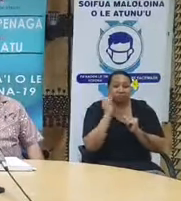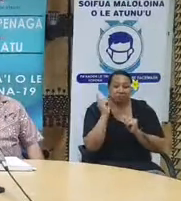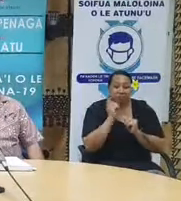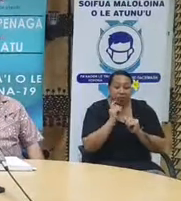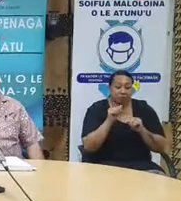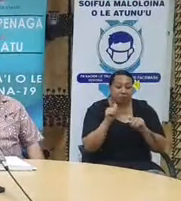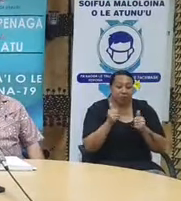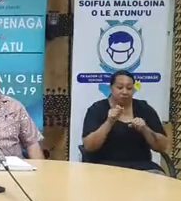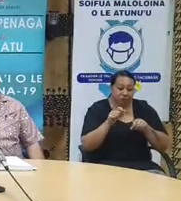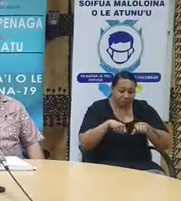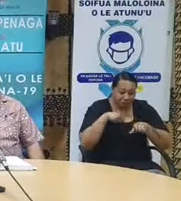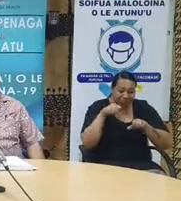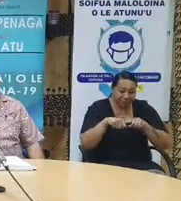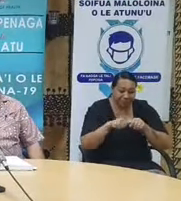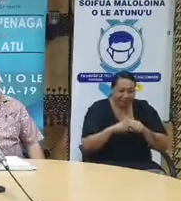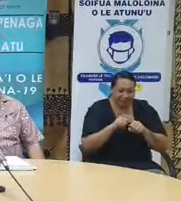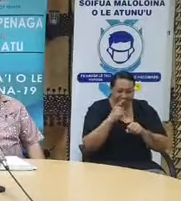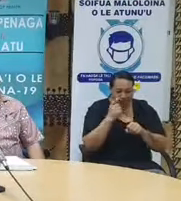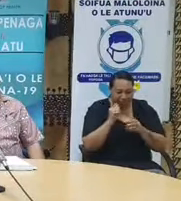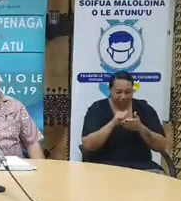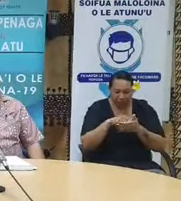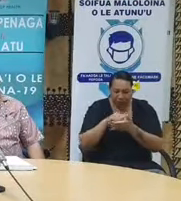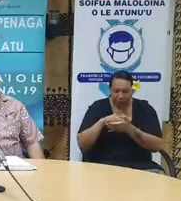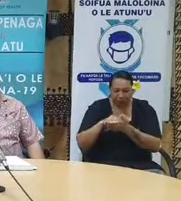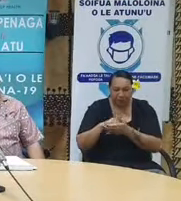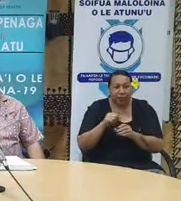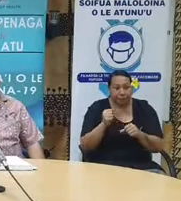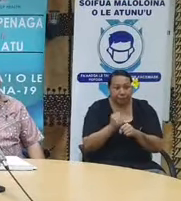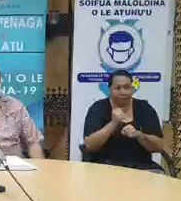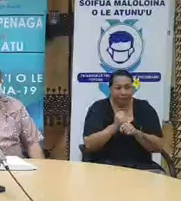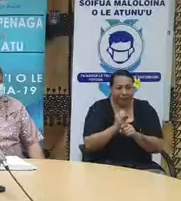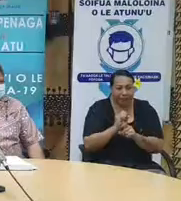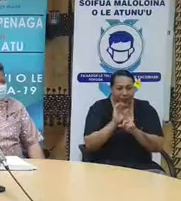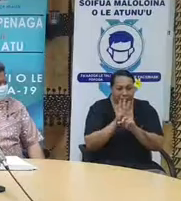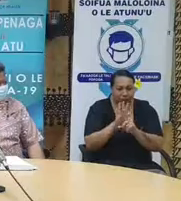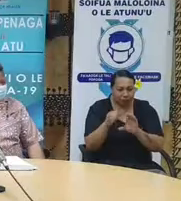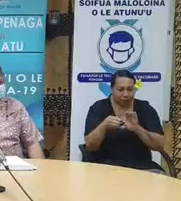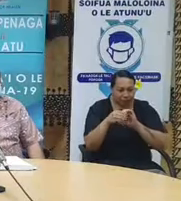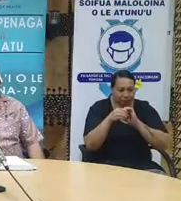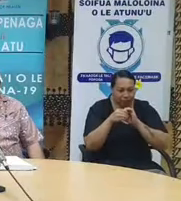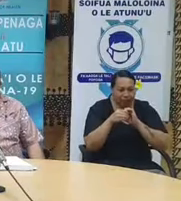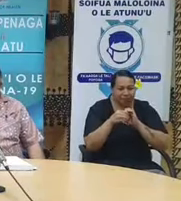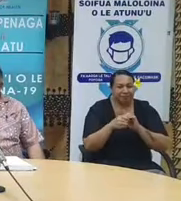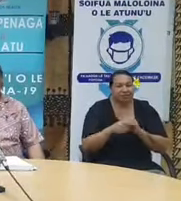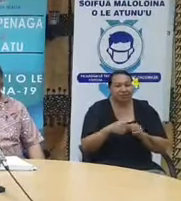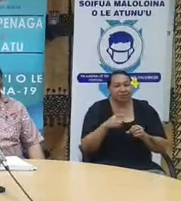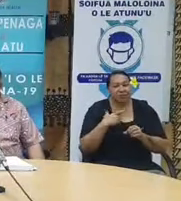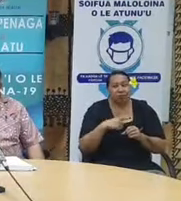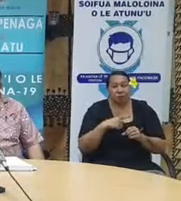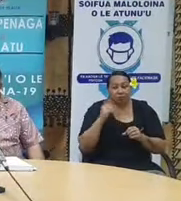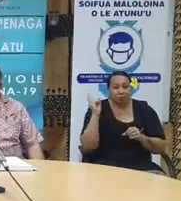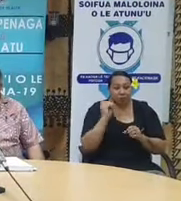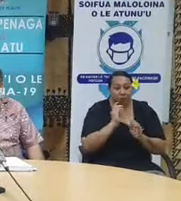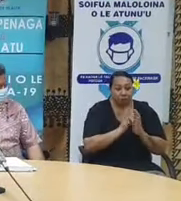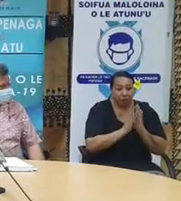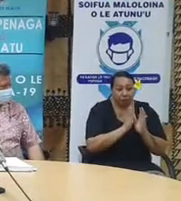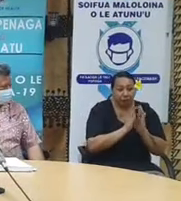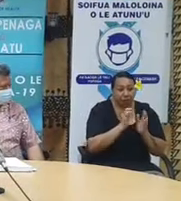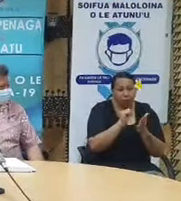fali a le tau fa tau le o se mea ia e nei le tau langa o a e fa tau fo i pe a sau a a su ia